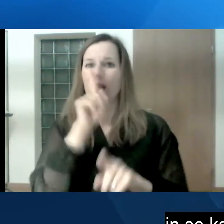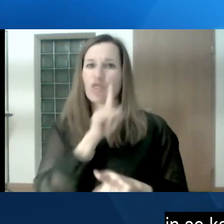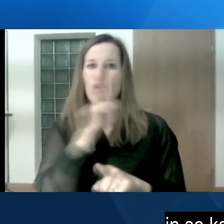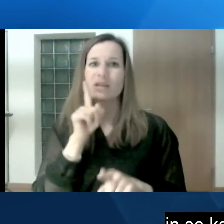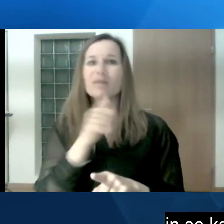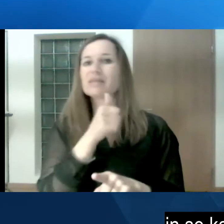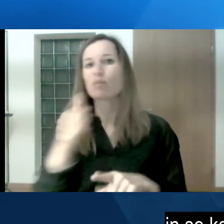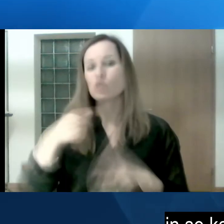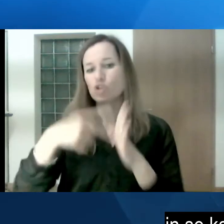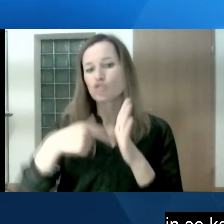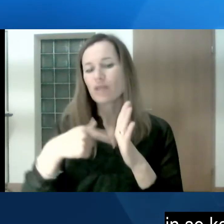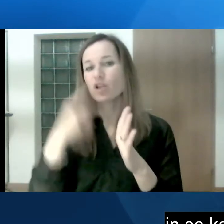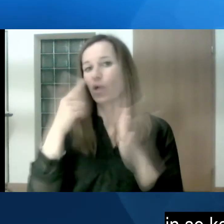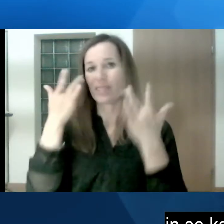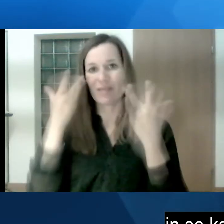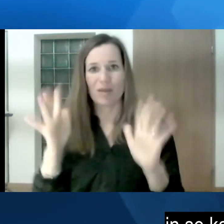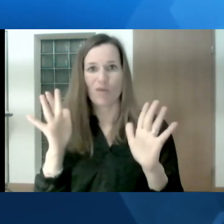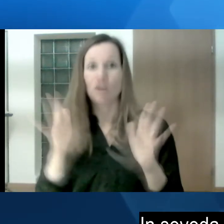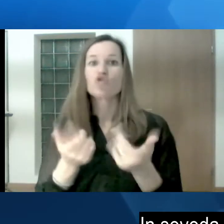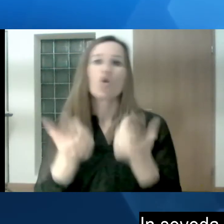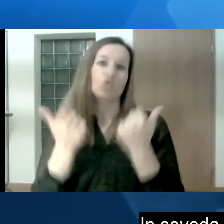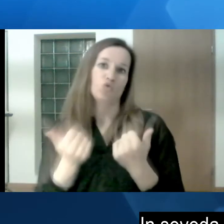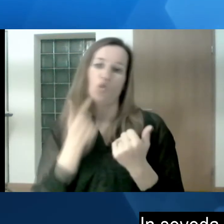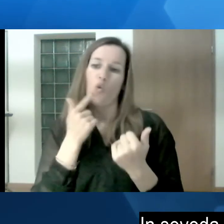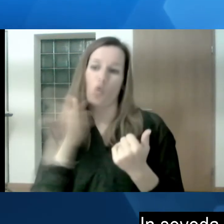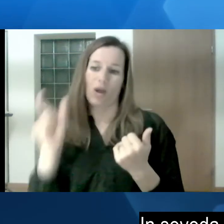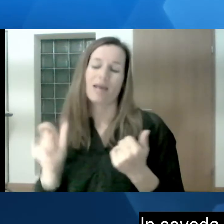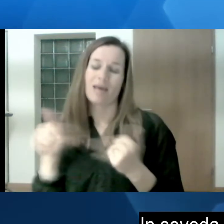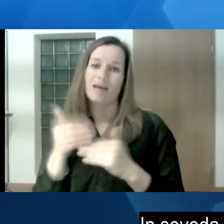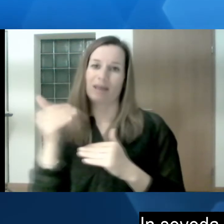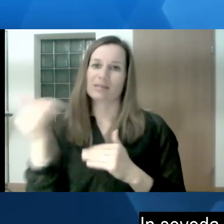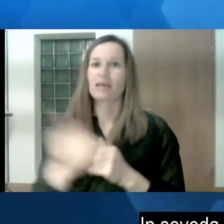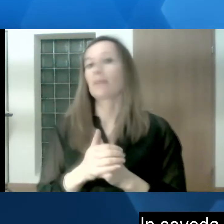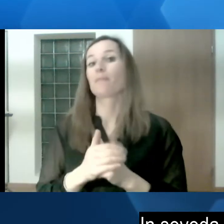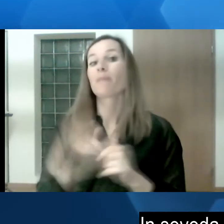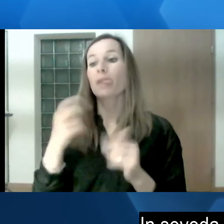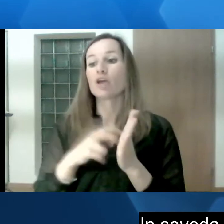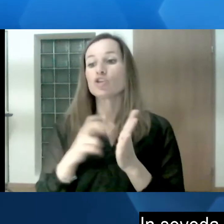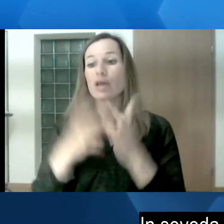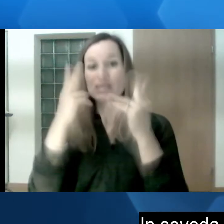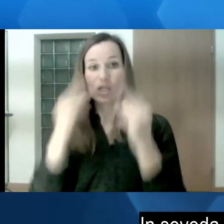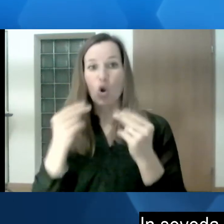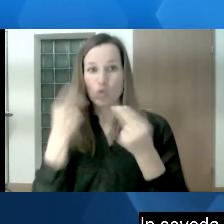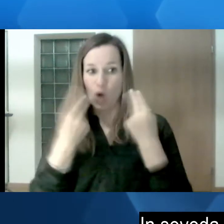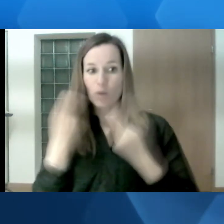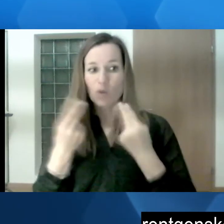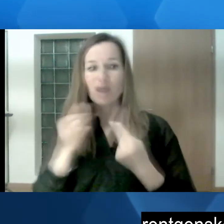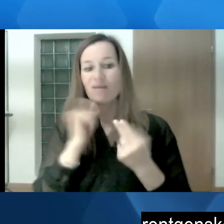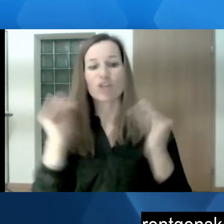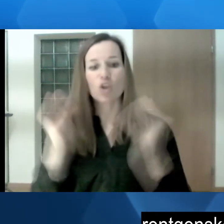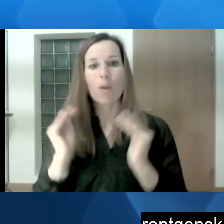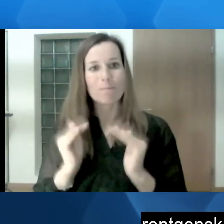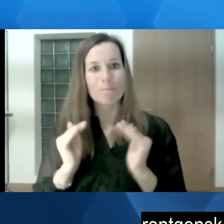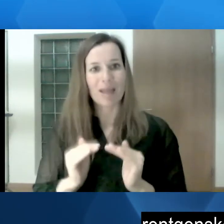ve več, od koga je kasneje. In seveda slikovna obravnava, vedno manj klasičnega